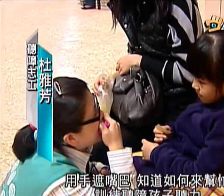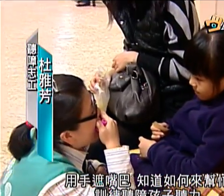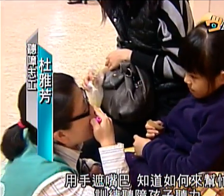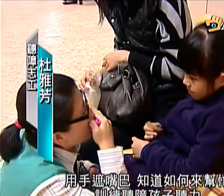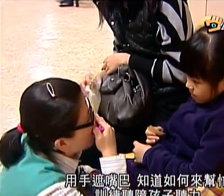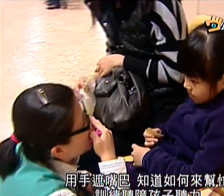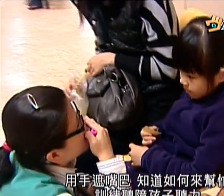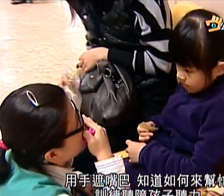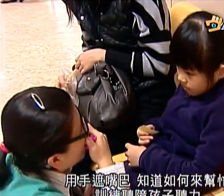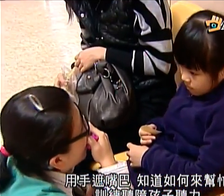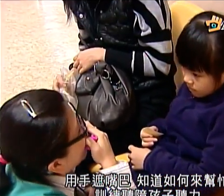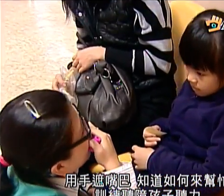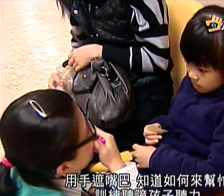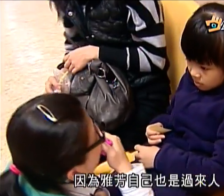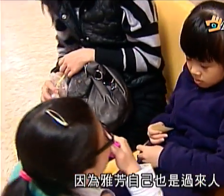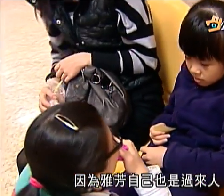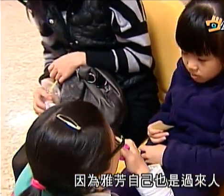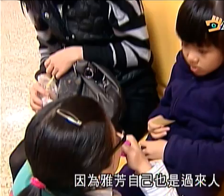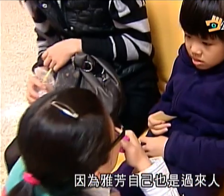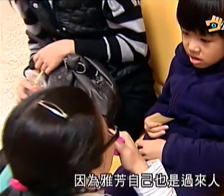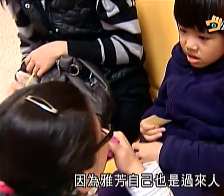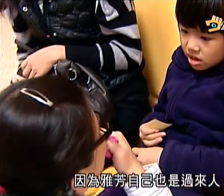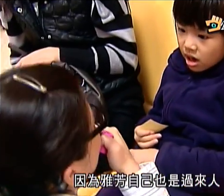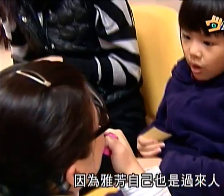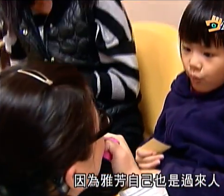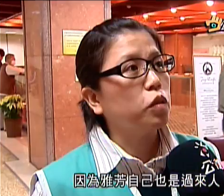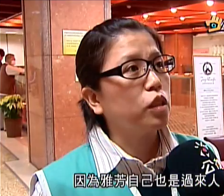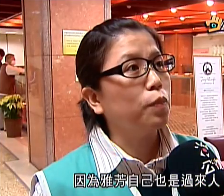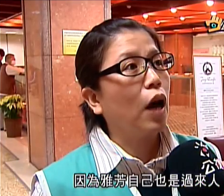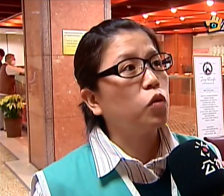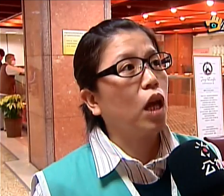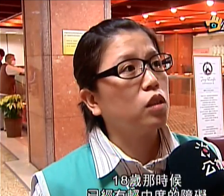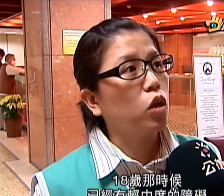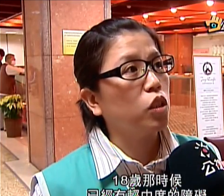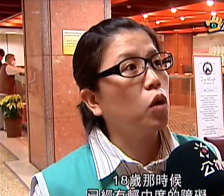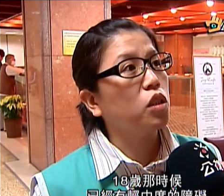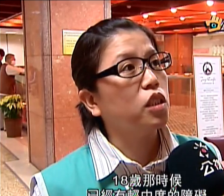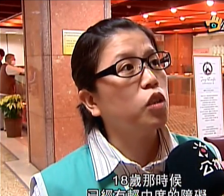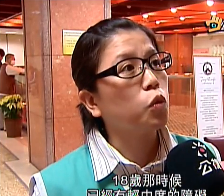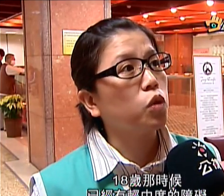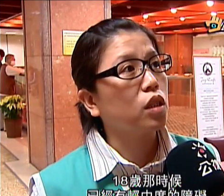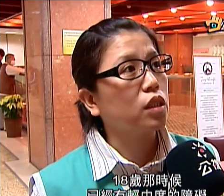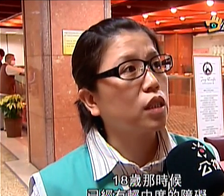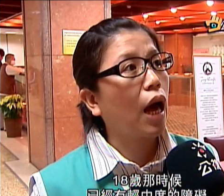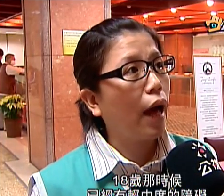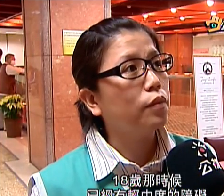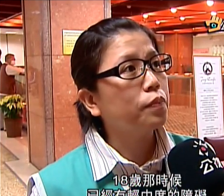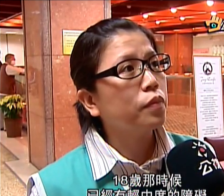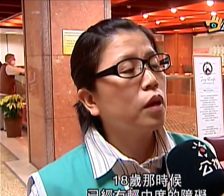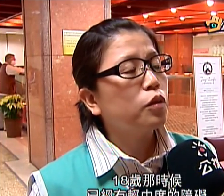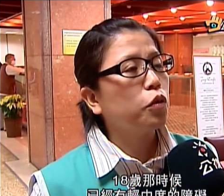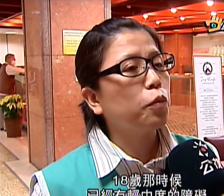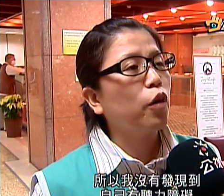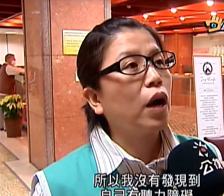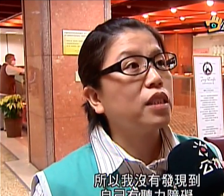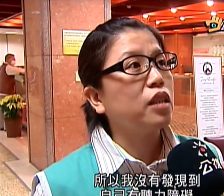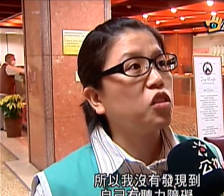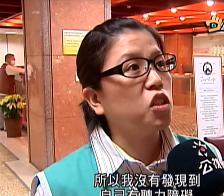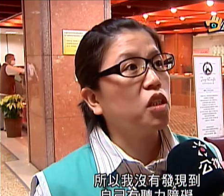子的听力。因为杜雅芳自己也是过来人， 18岁那时候已经有轻重度的障碍，就没有发现到自己障